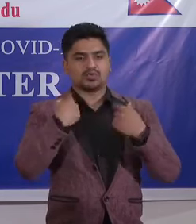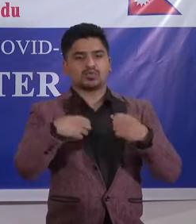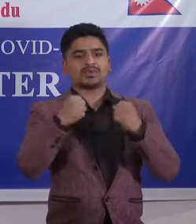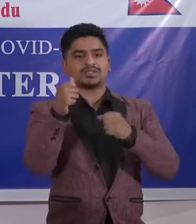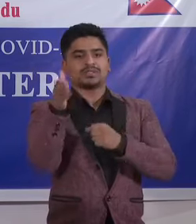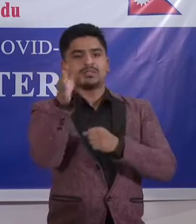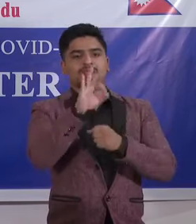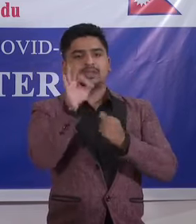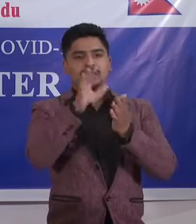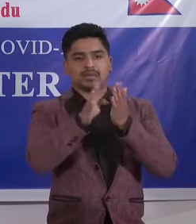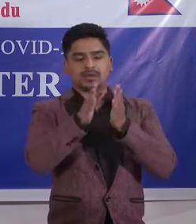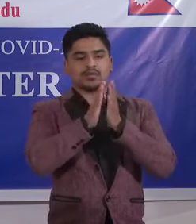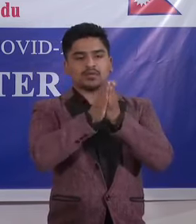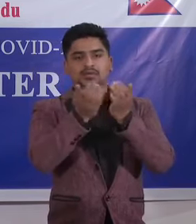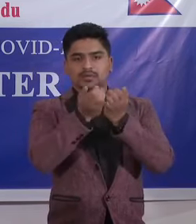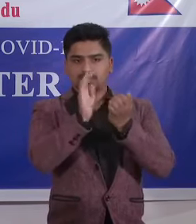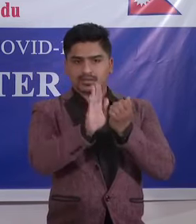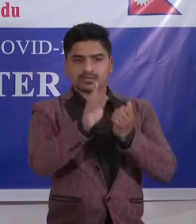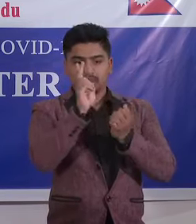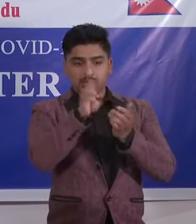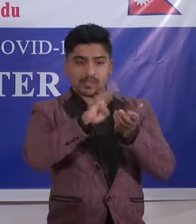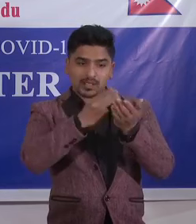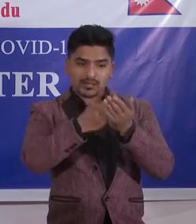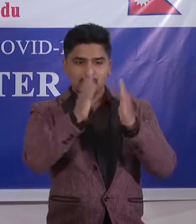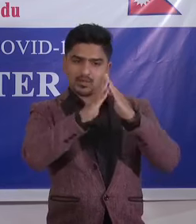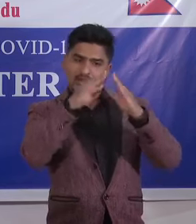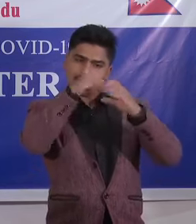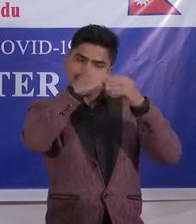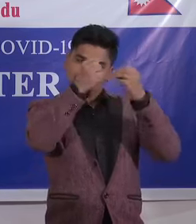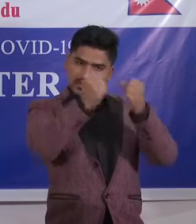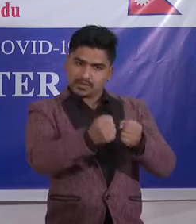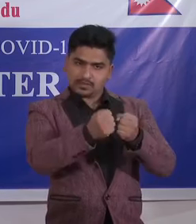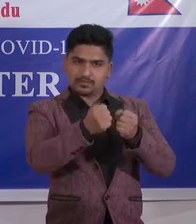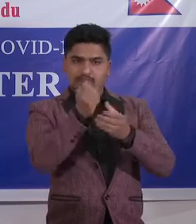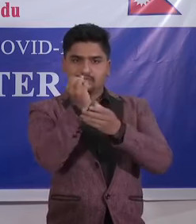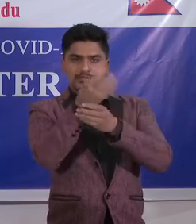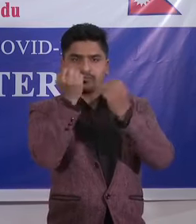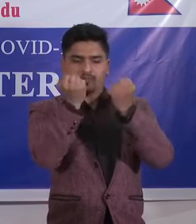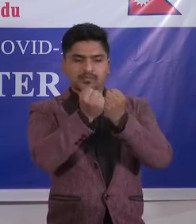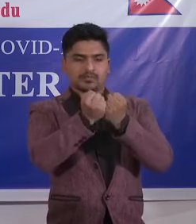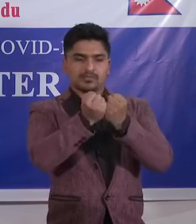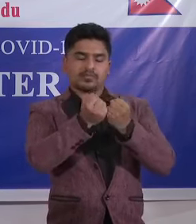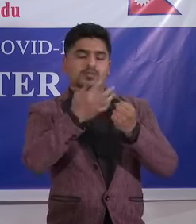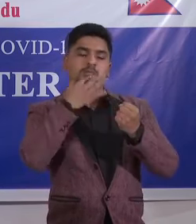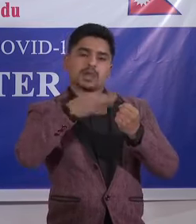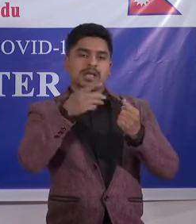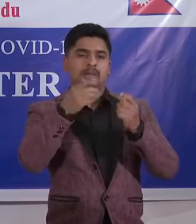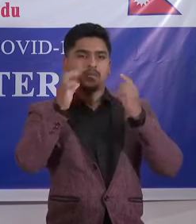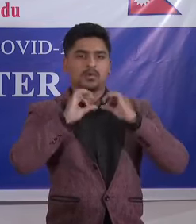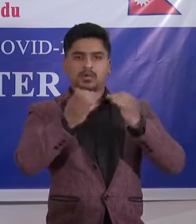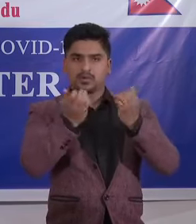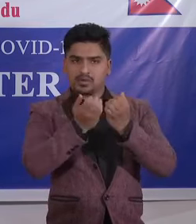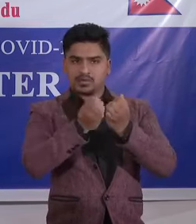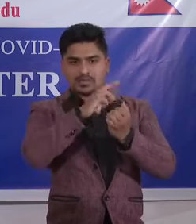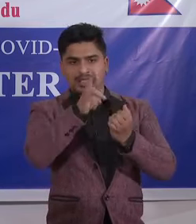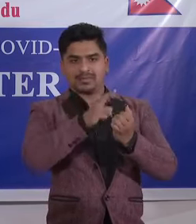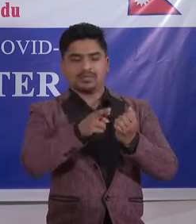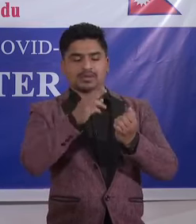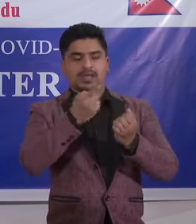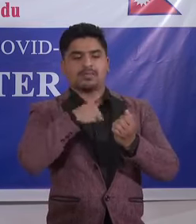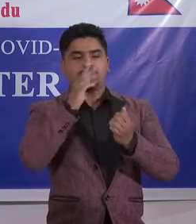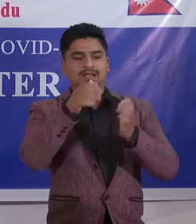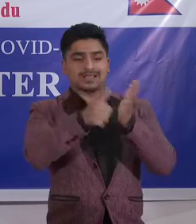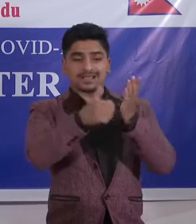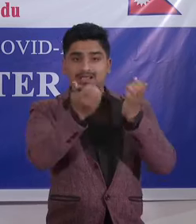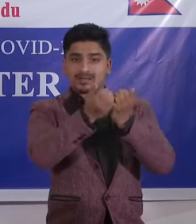मंतरालाई को तरफाटा गर्शू त्यो बन्ये को क्वारिंटाइन मा बसं लोगडायम को अनिवारे रूप मा पालना गरो रह हमीले जुन टेस्ट रुगरी